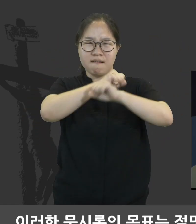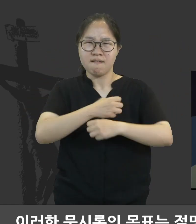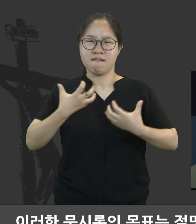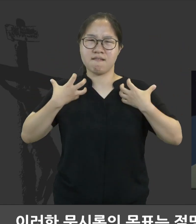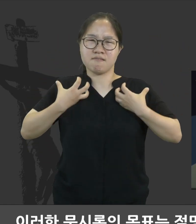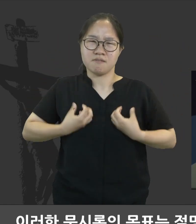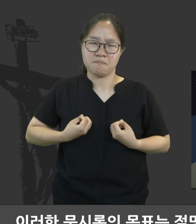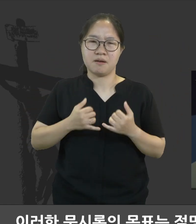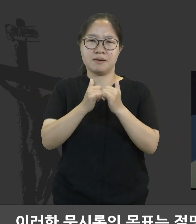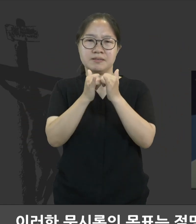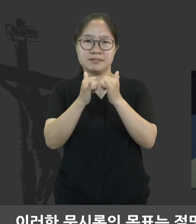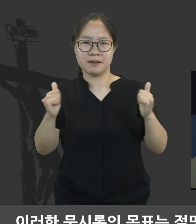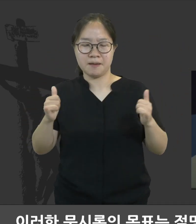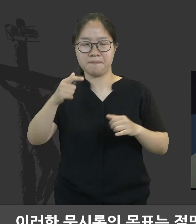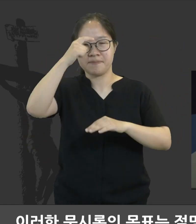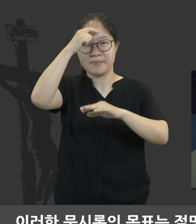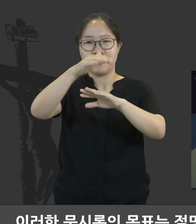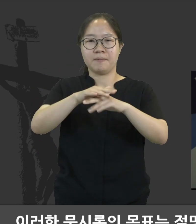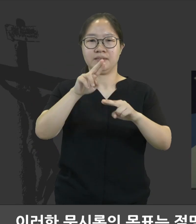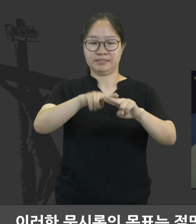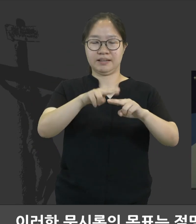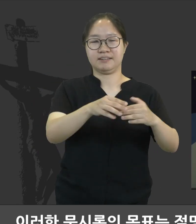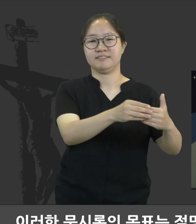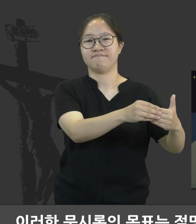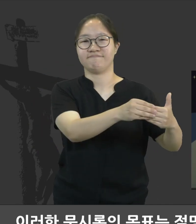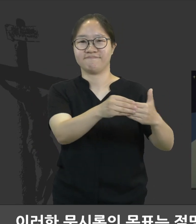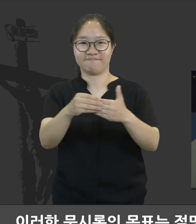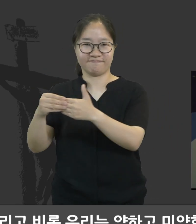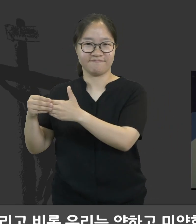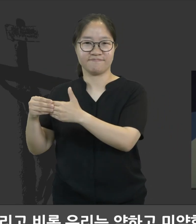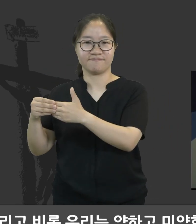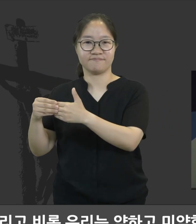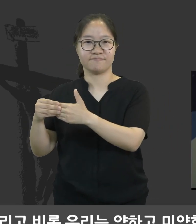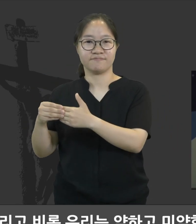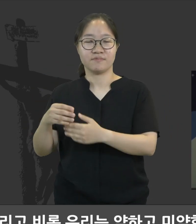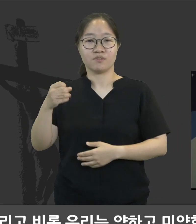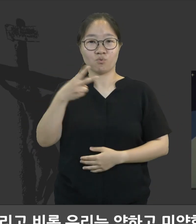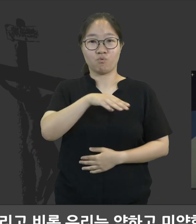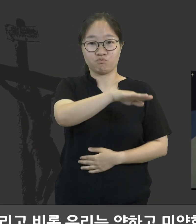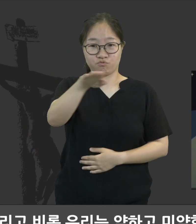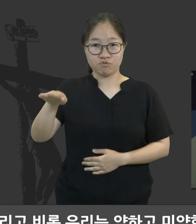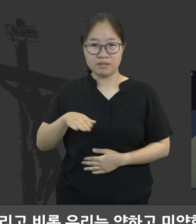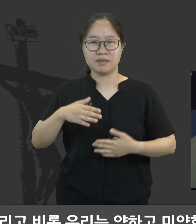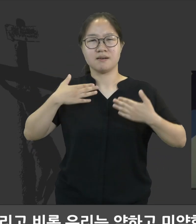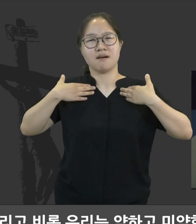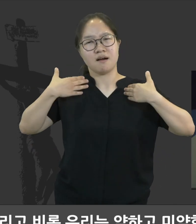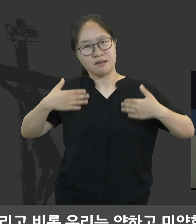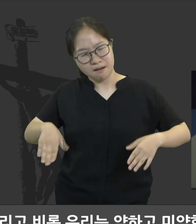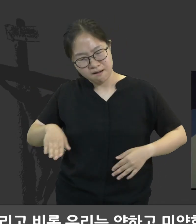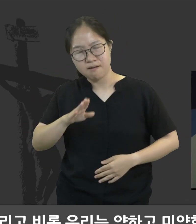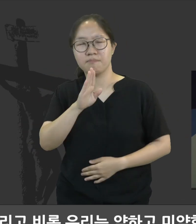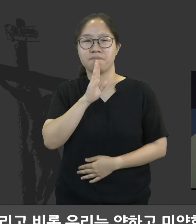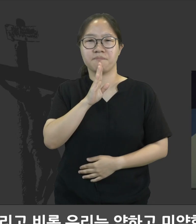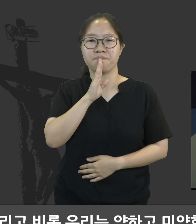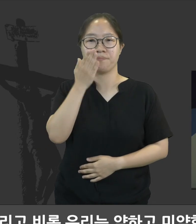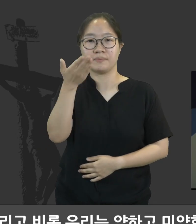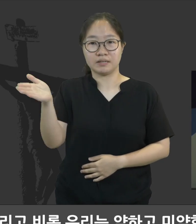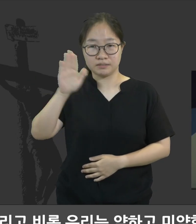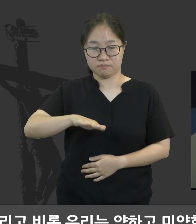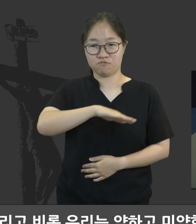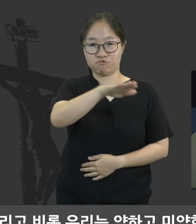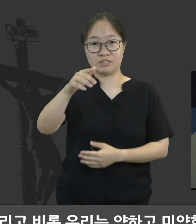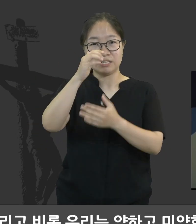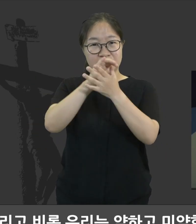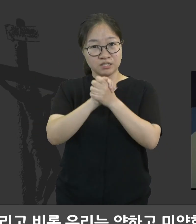예배의 자리로 옮기는 것입니다. 그리고 비록 우리는 약하고 미약한 존재이지만 우리의